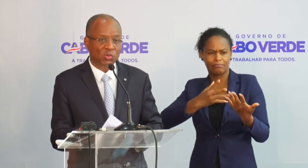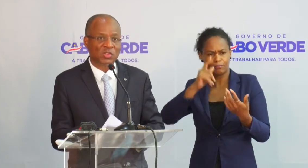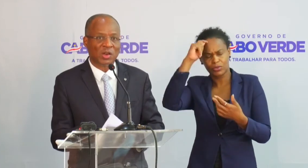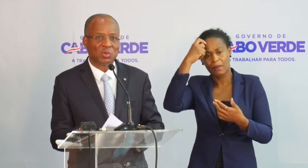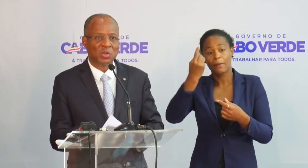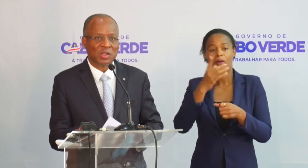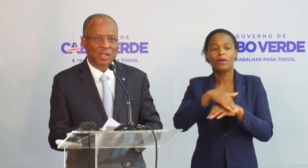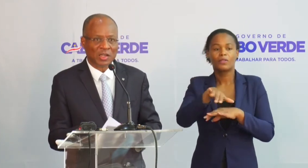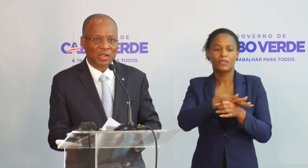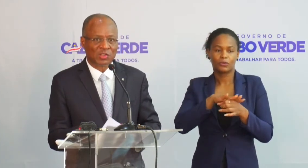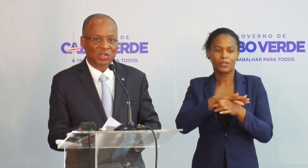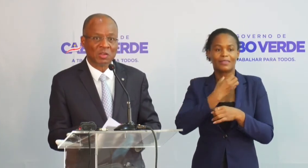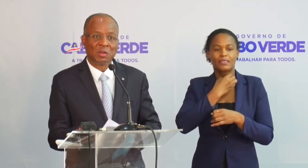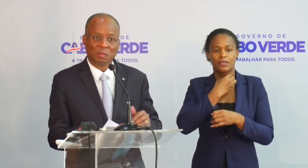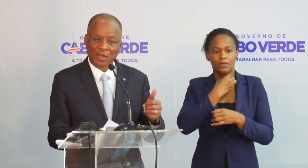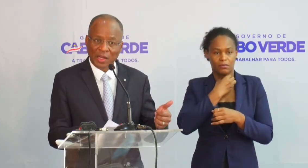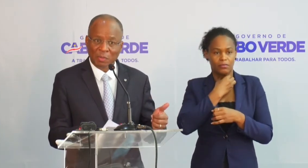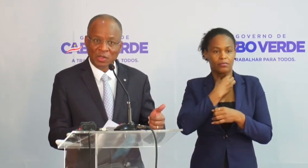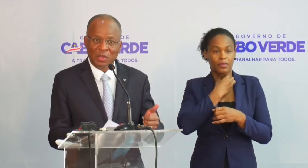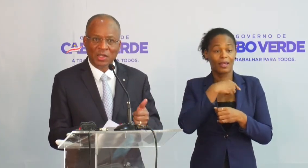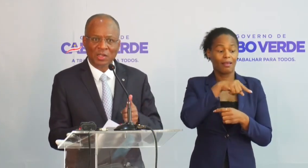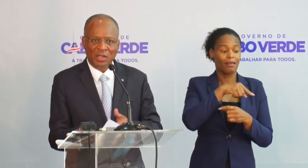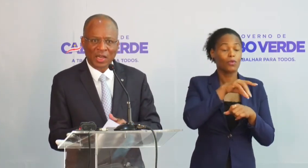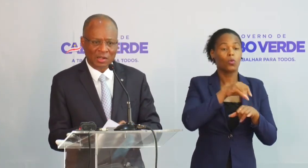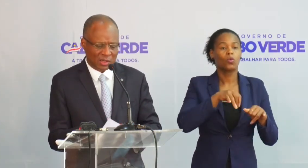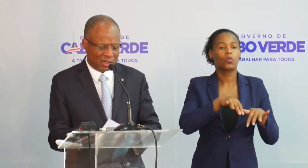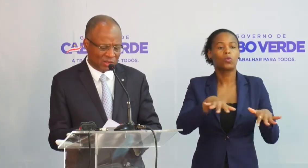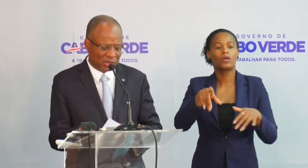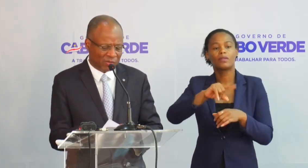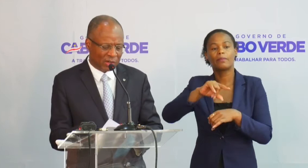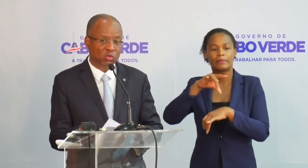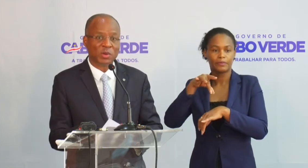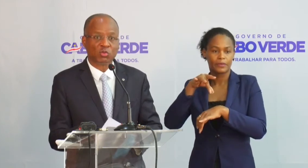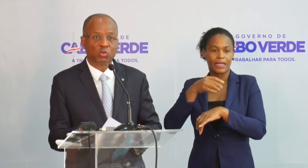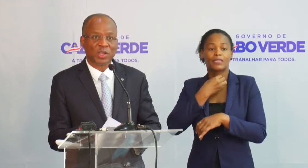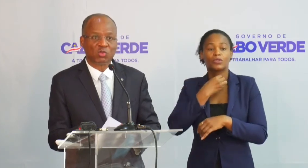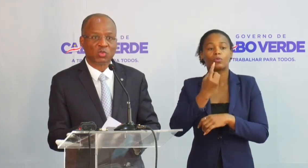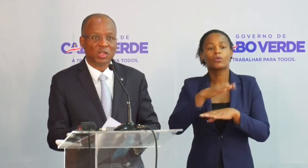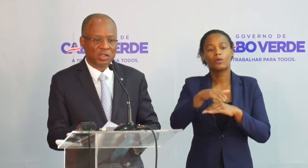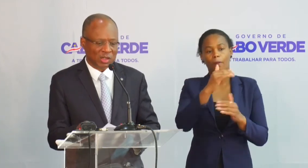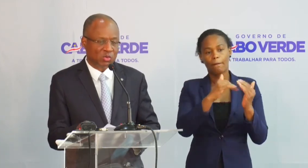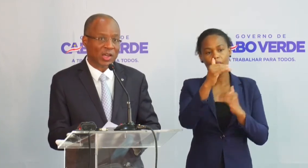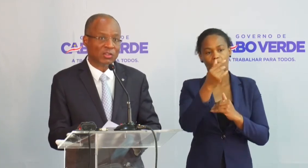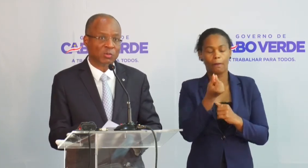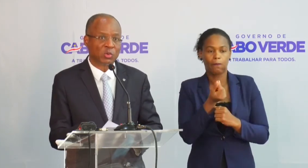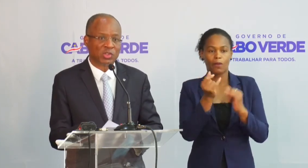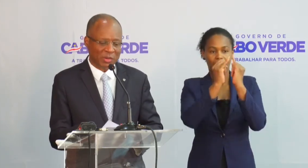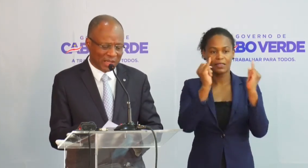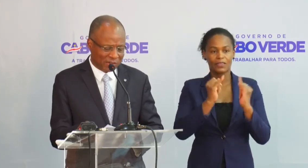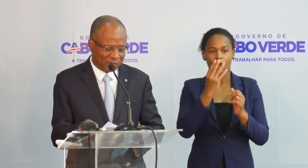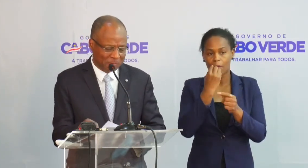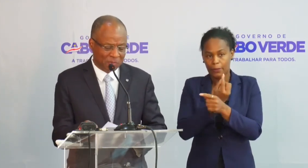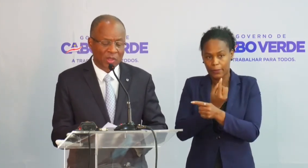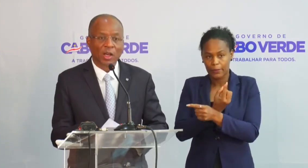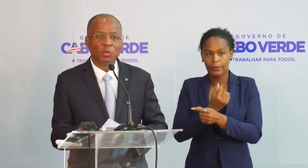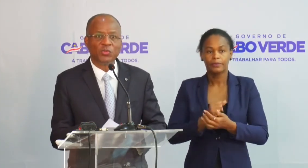pela situação da crise, quer da pandemia, quer da crise derivada dos aumentos dos preços internacionais de produtos